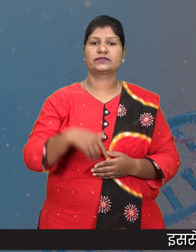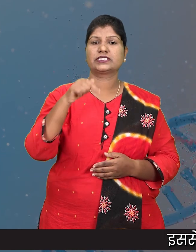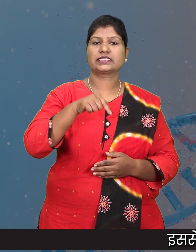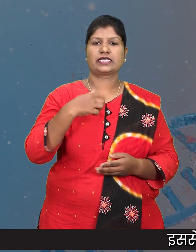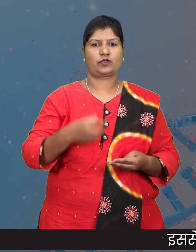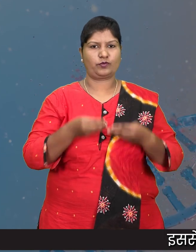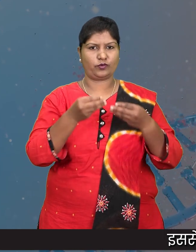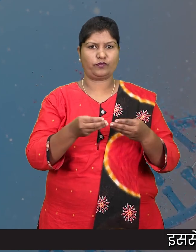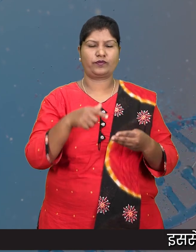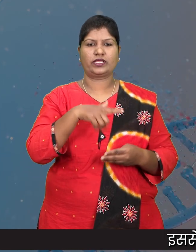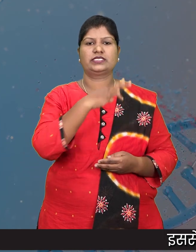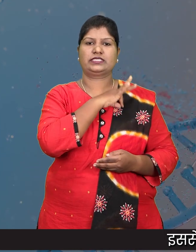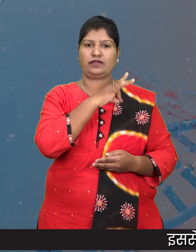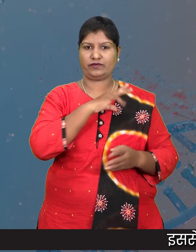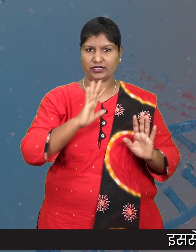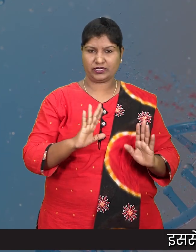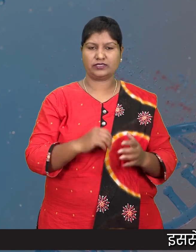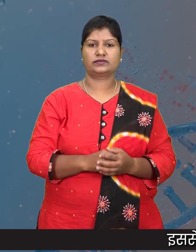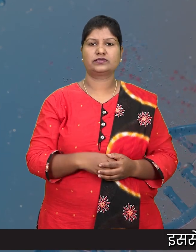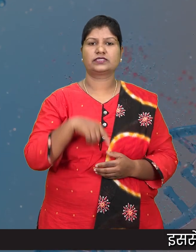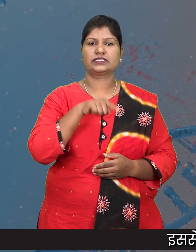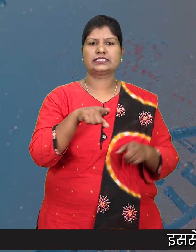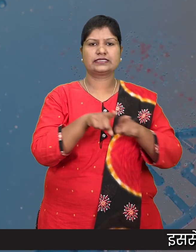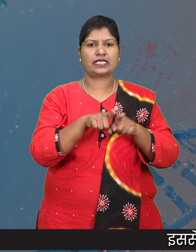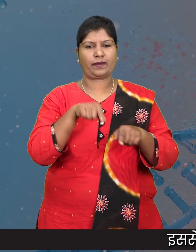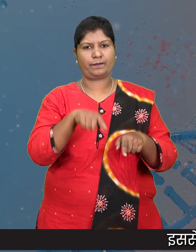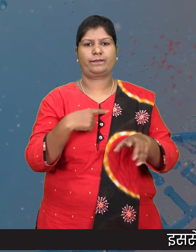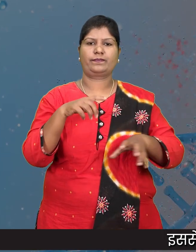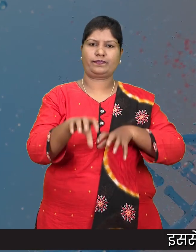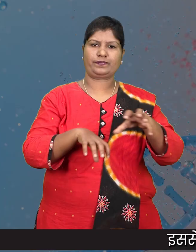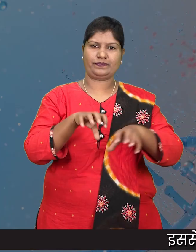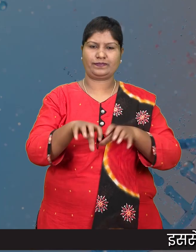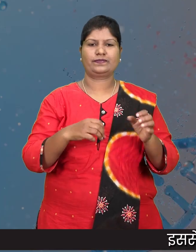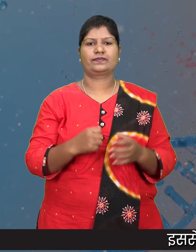इससे ऐसे जीवों को लाभ होता है।